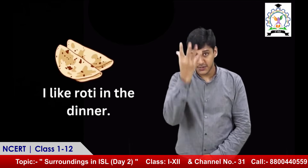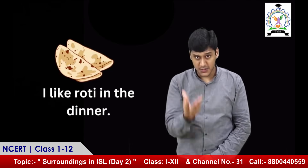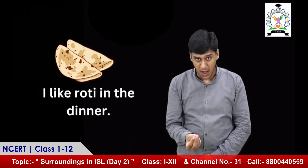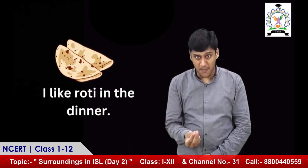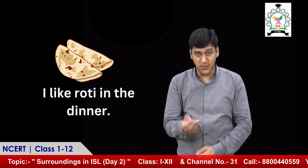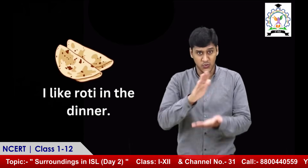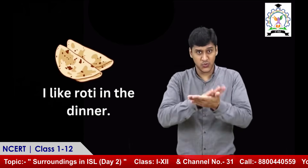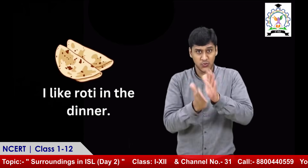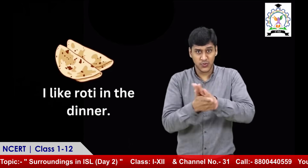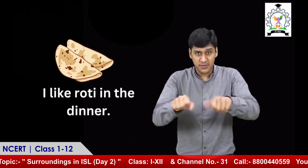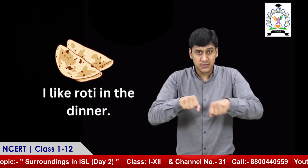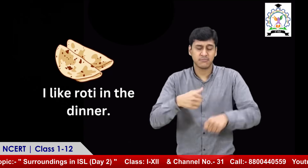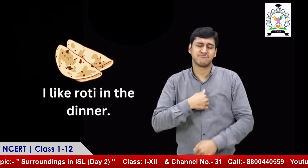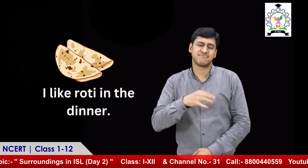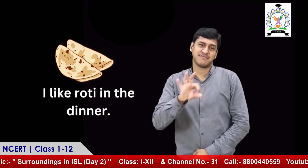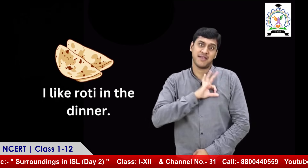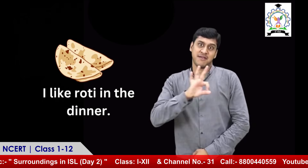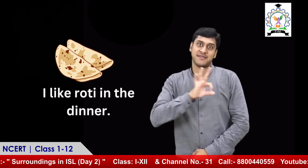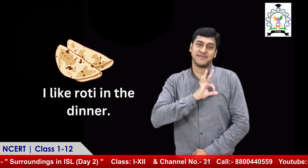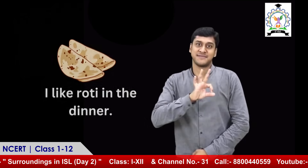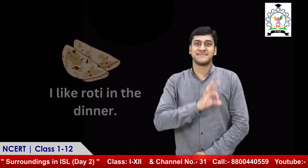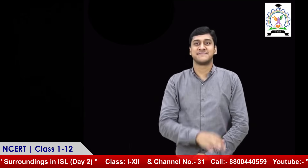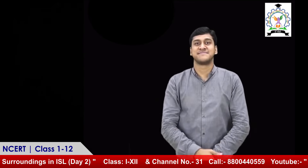मुझे रात के खाने में रोटी पसंद है।